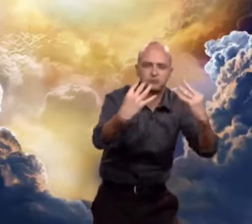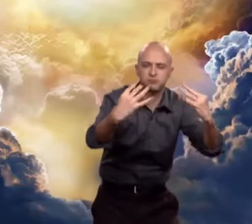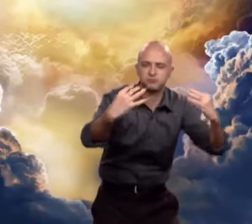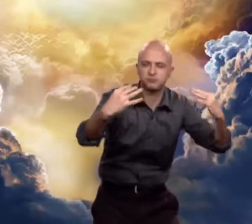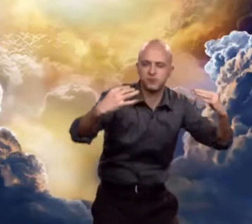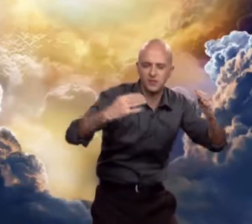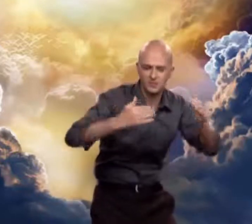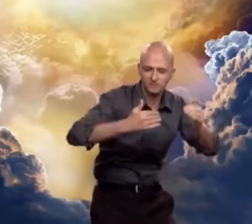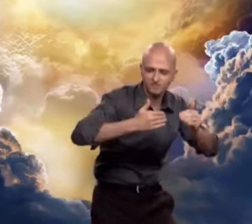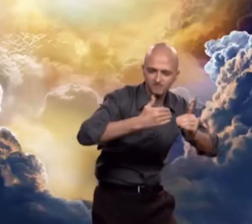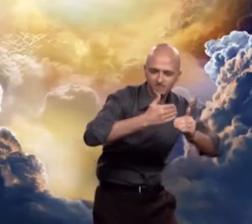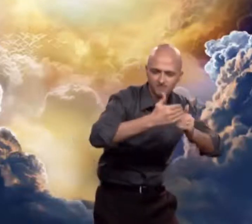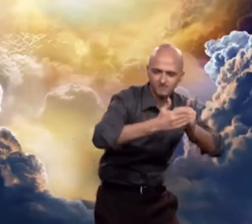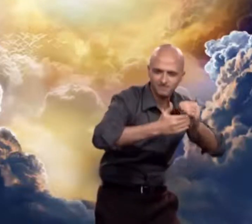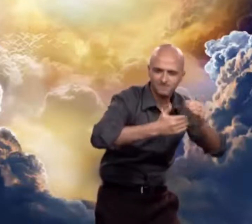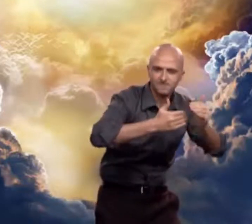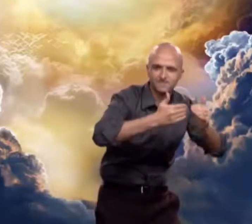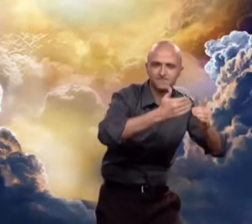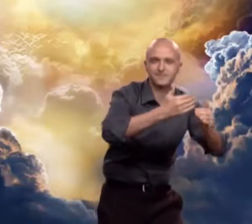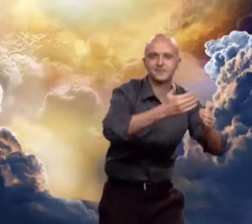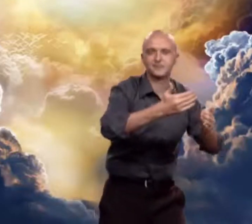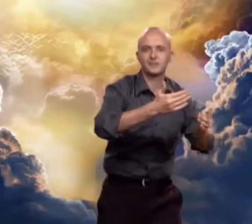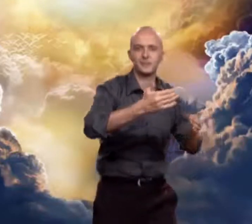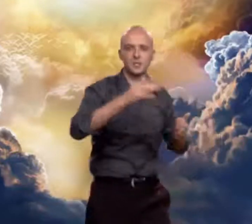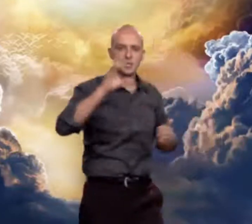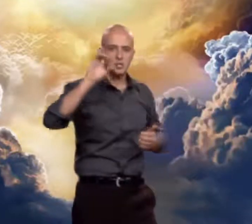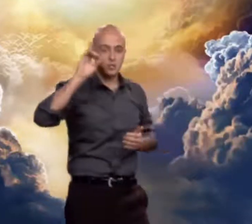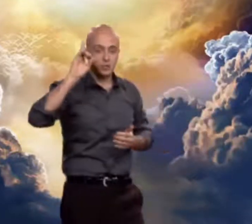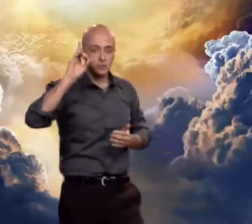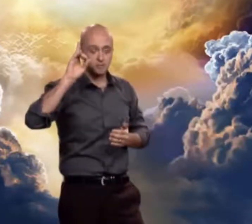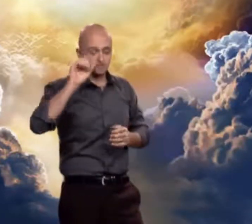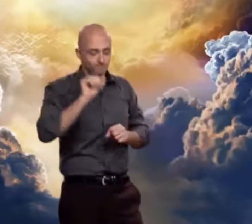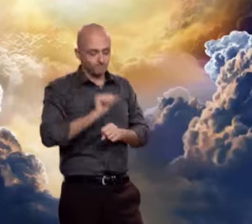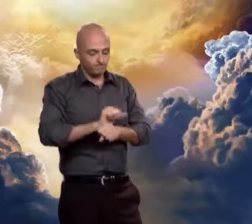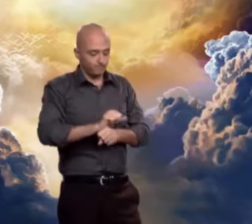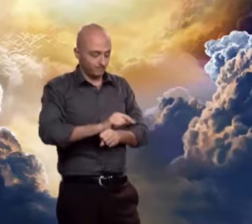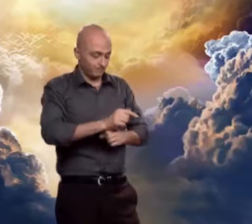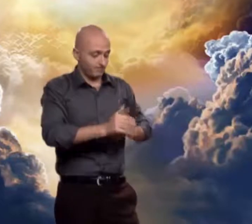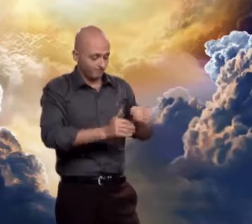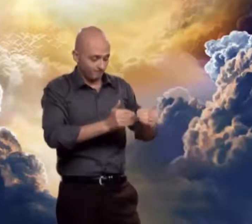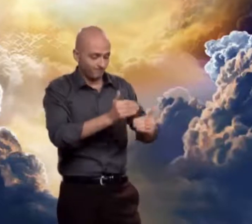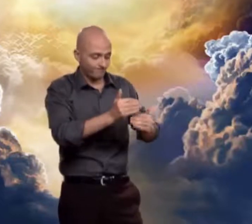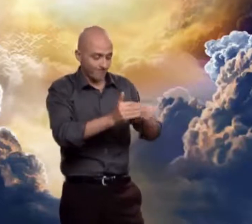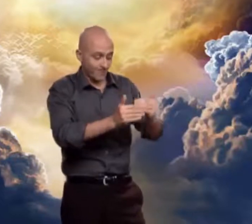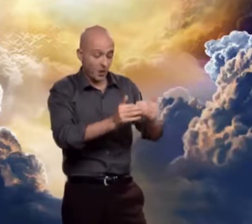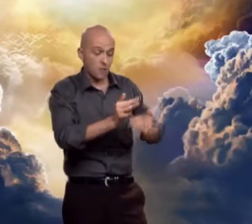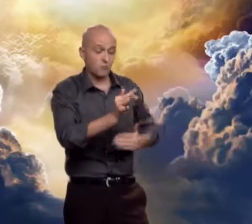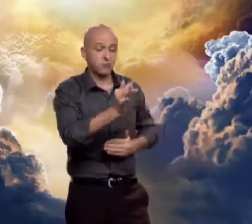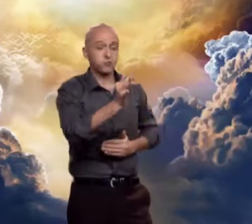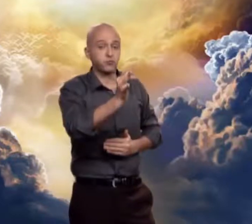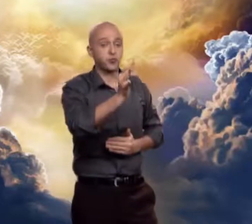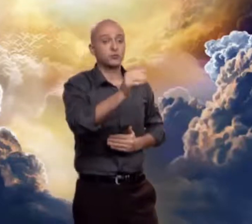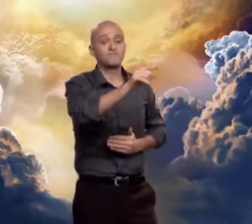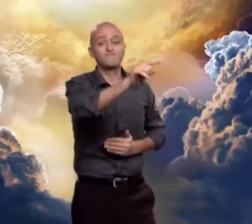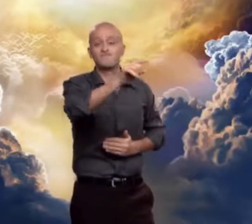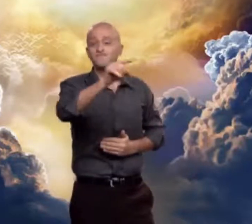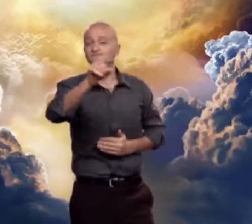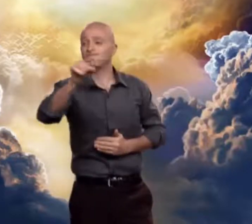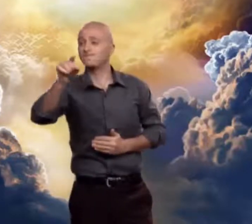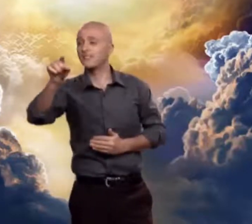demonstrasse suas verdadeiras pretensões ao revelar as consequências das mudanças propostas na lei de Deus. Suas próprias ações